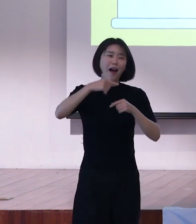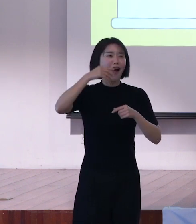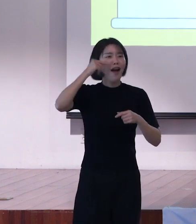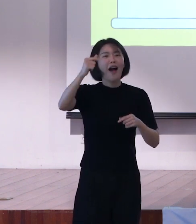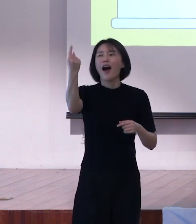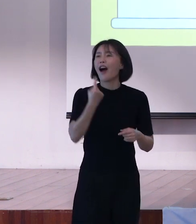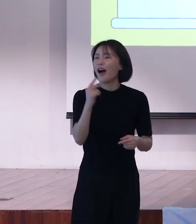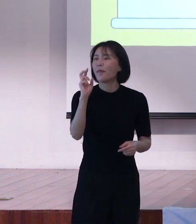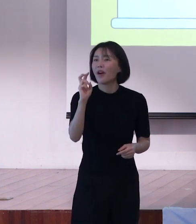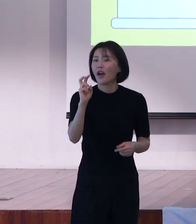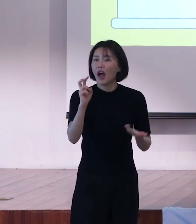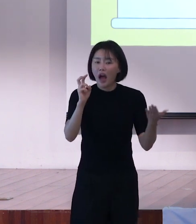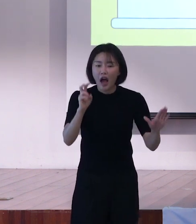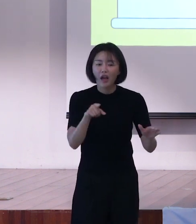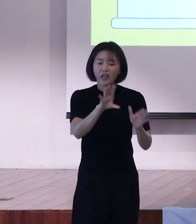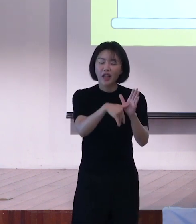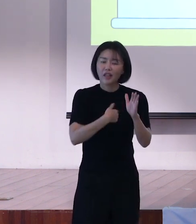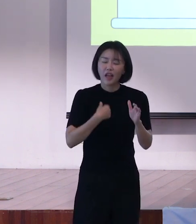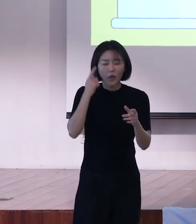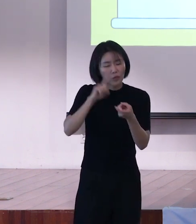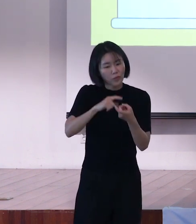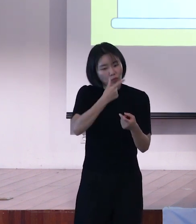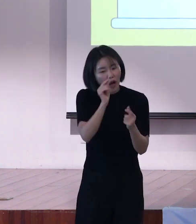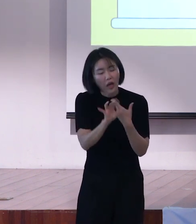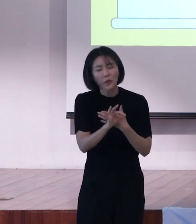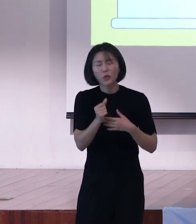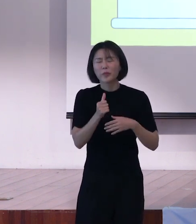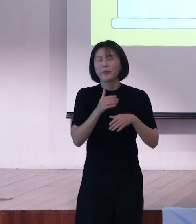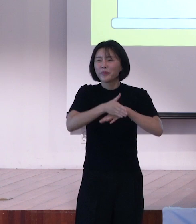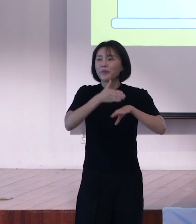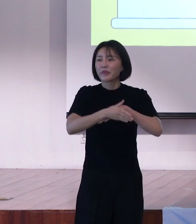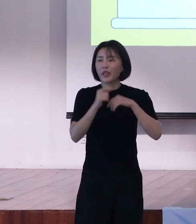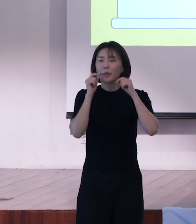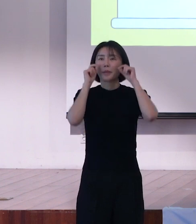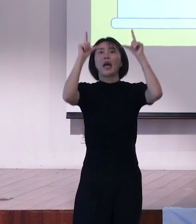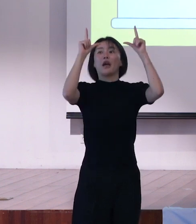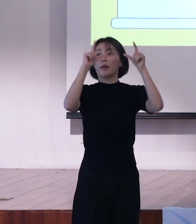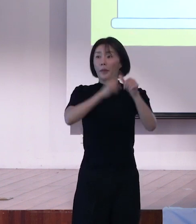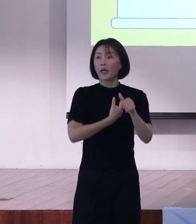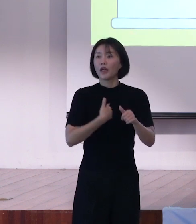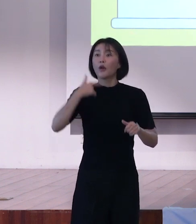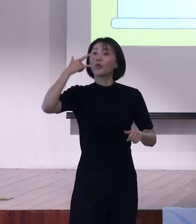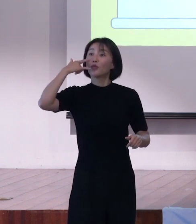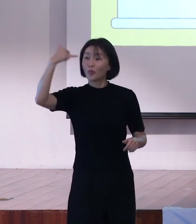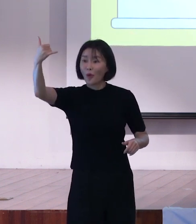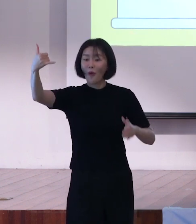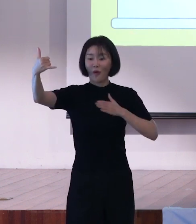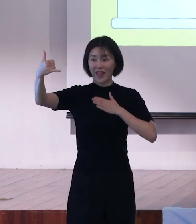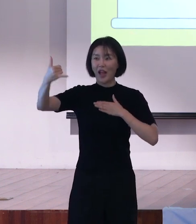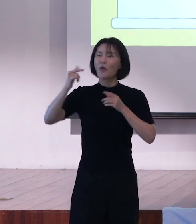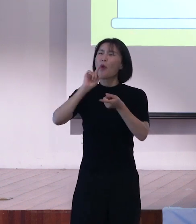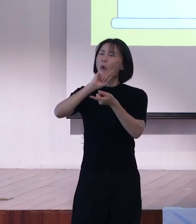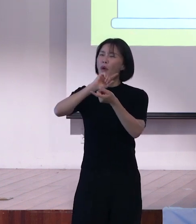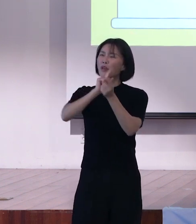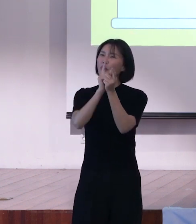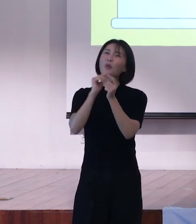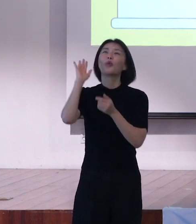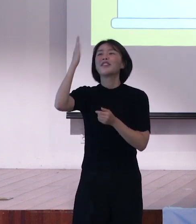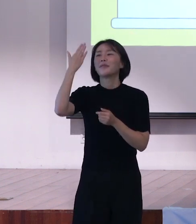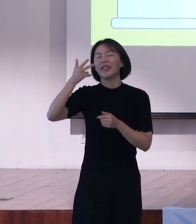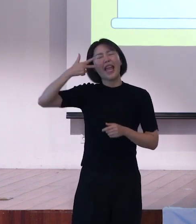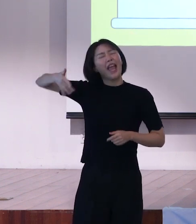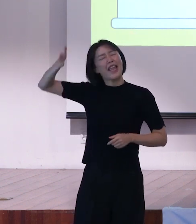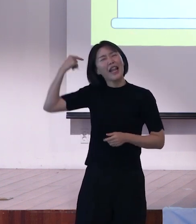들었습니다. 그래서 이제서야 좀 늦었지만 저희 부모님하고 이야기를 나누면서 더 뭐 옛날